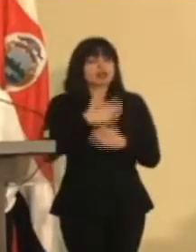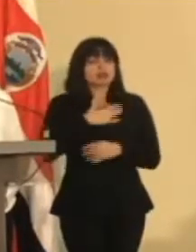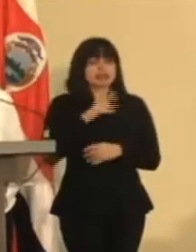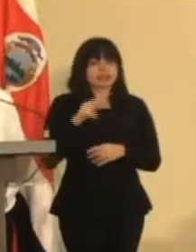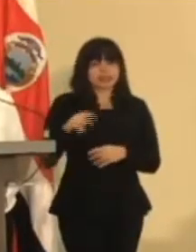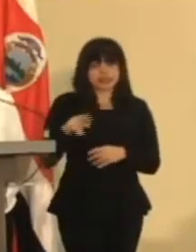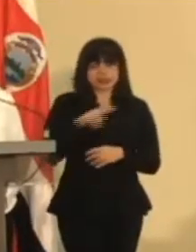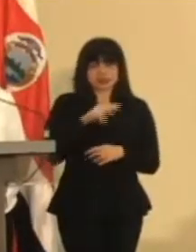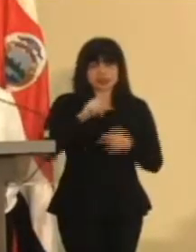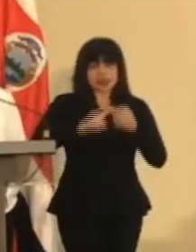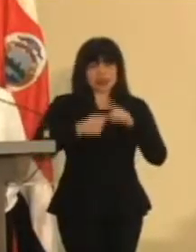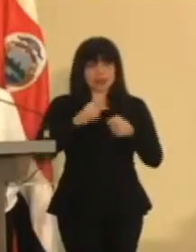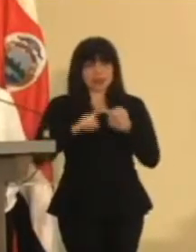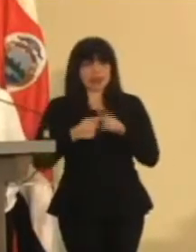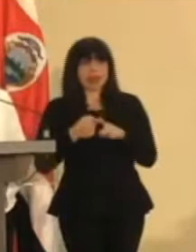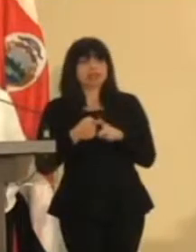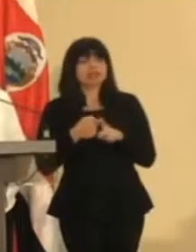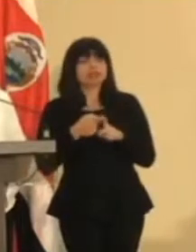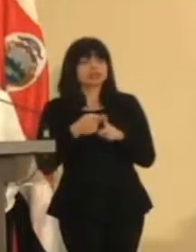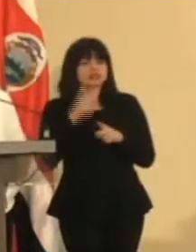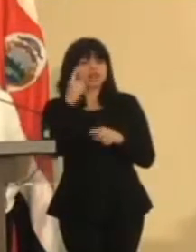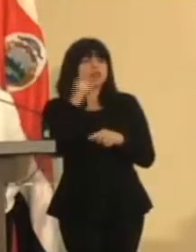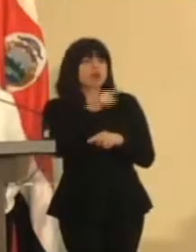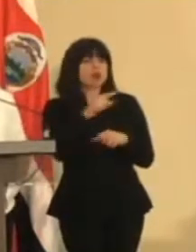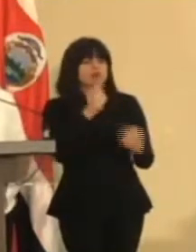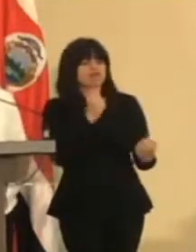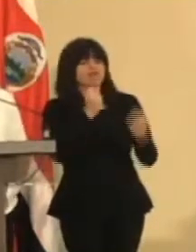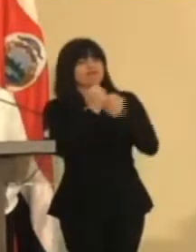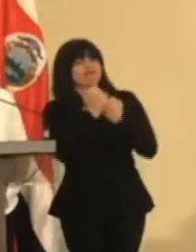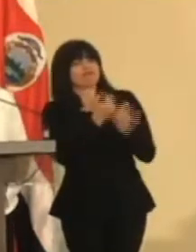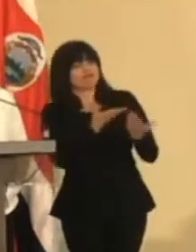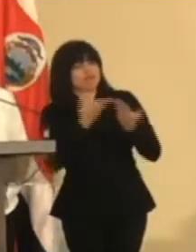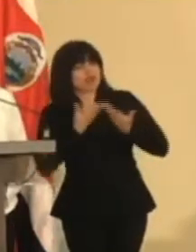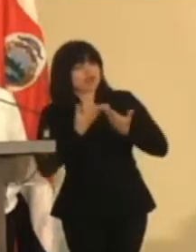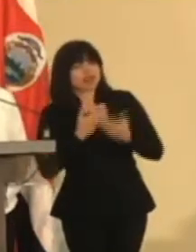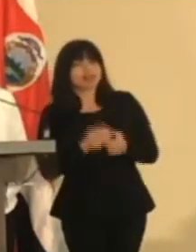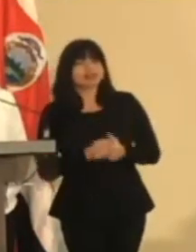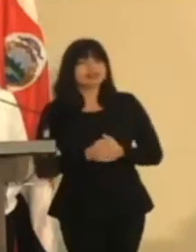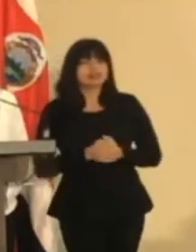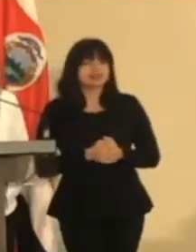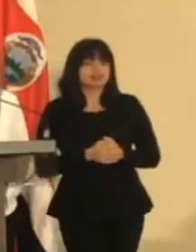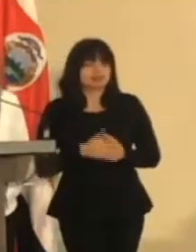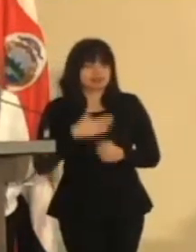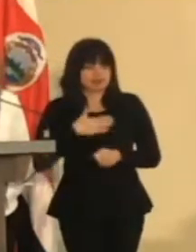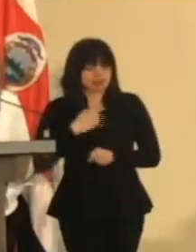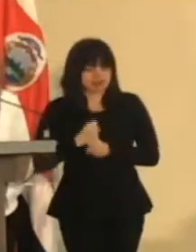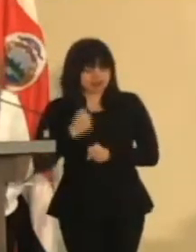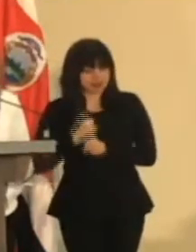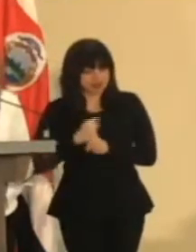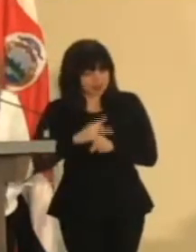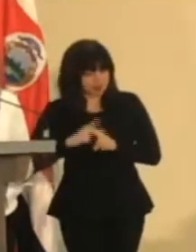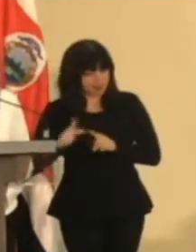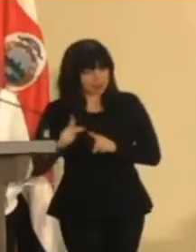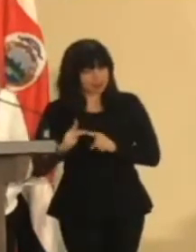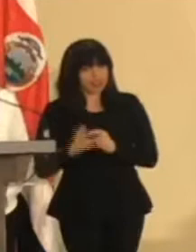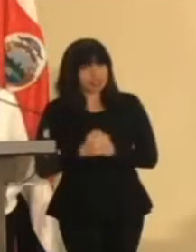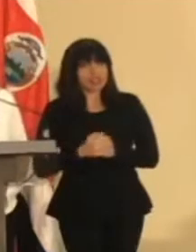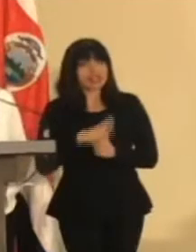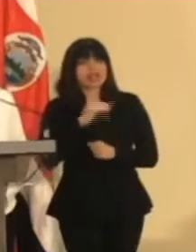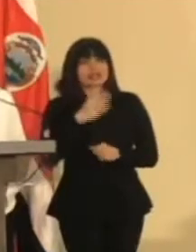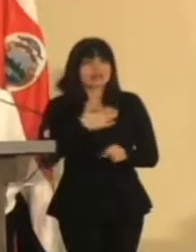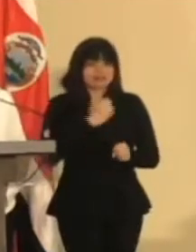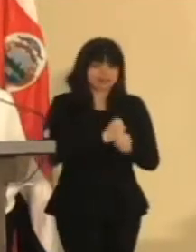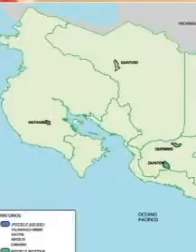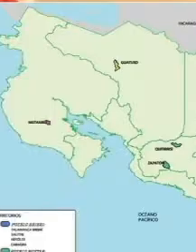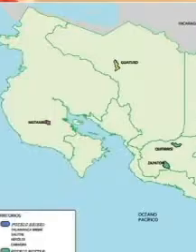compañeros y amigos por ese apoyo que me han brindado en mi labor profesional y en mi